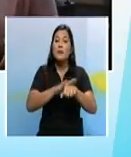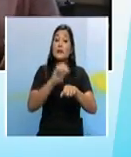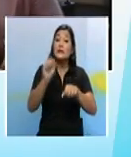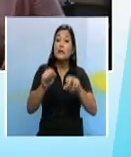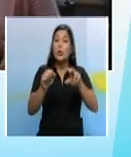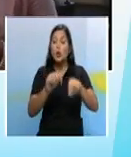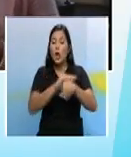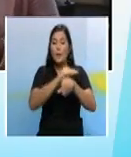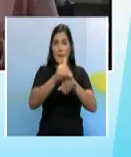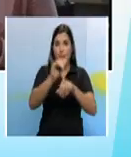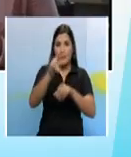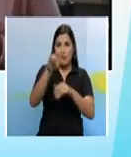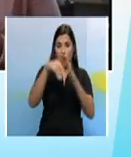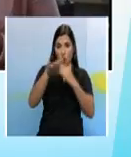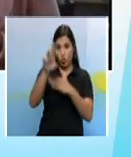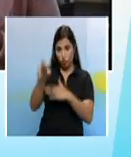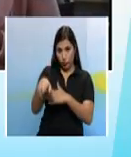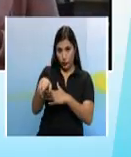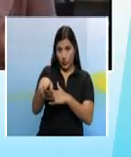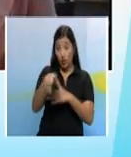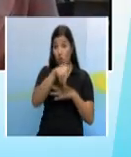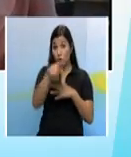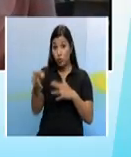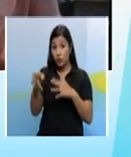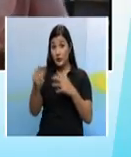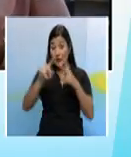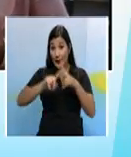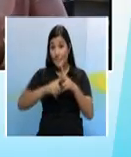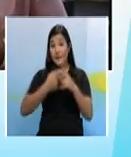in vitro en nuestro país. Ustedes empiezan así